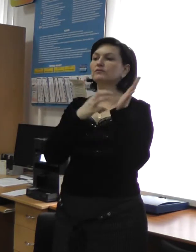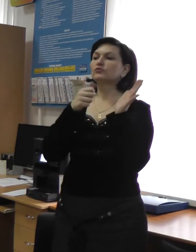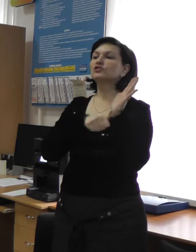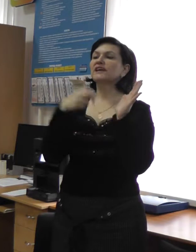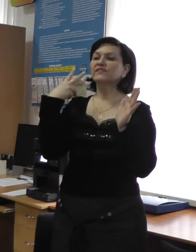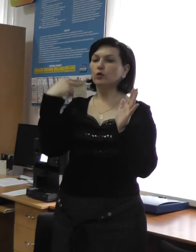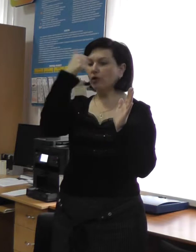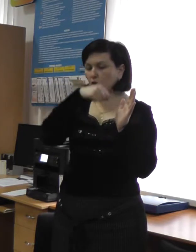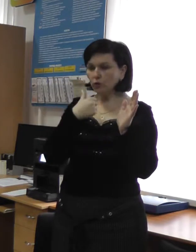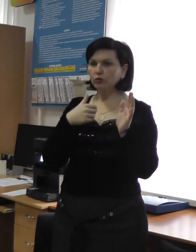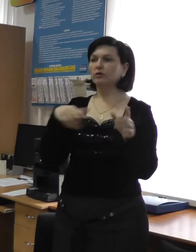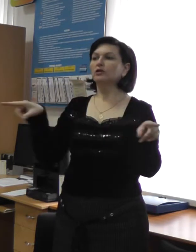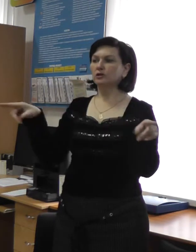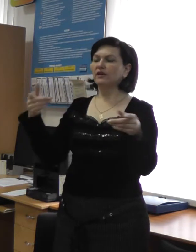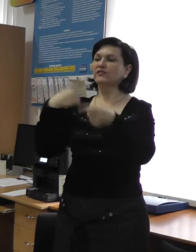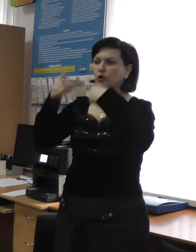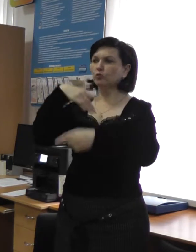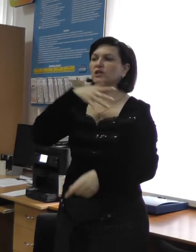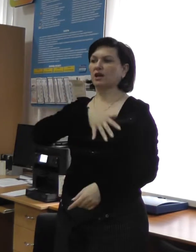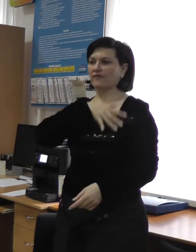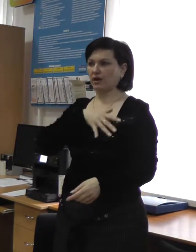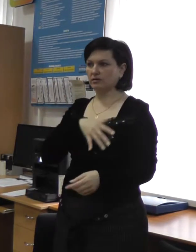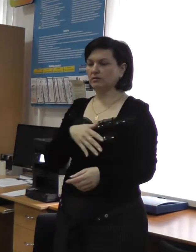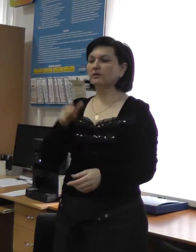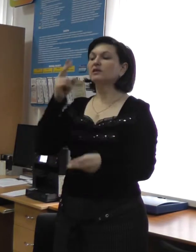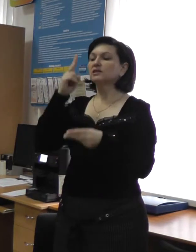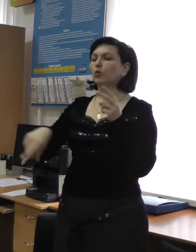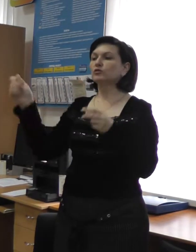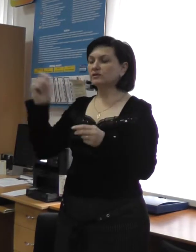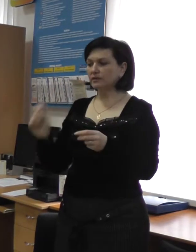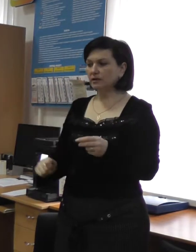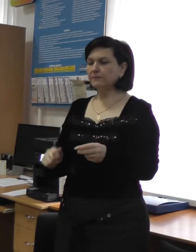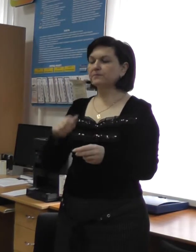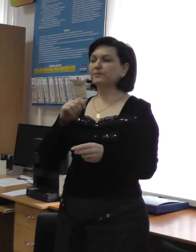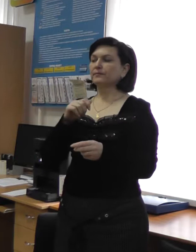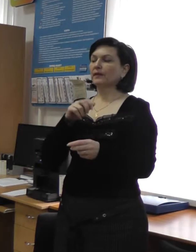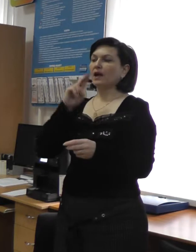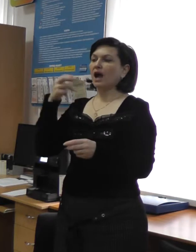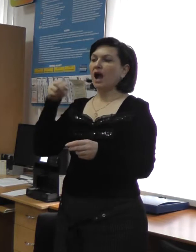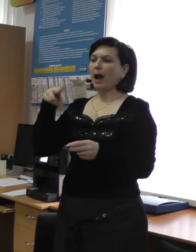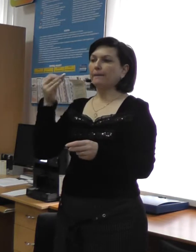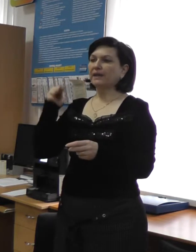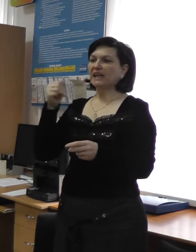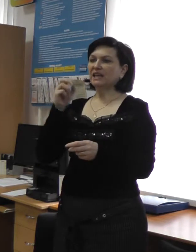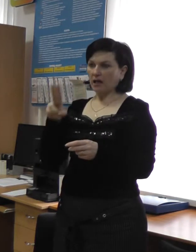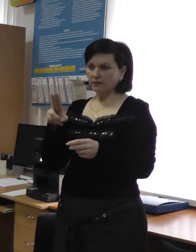1862 году вновь Кавказ. После завершения военных действий капитан Никифораки с